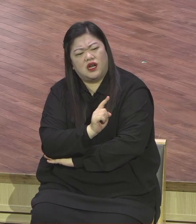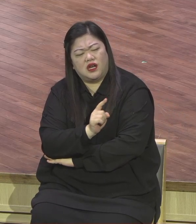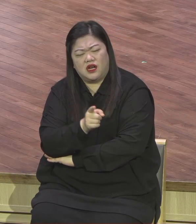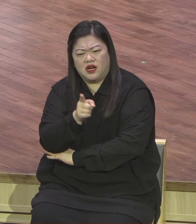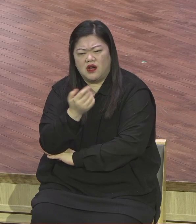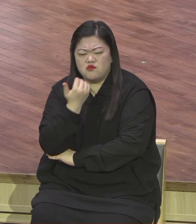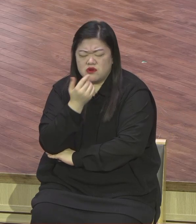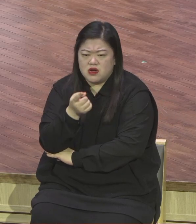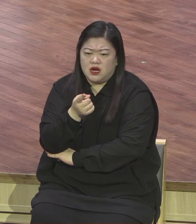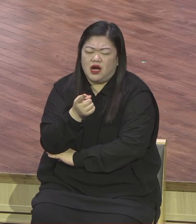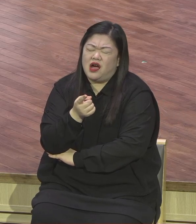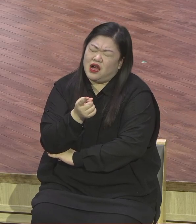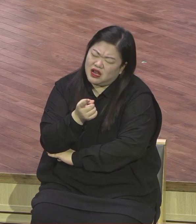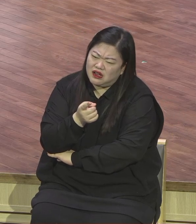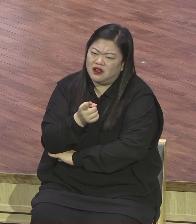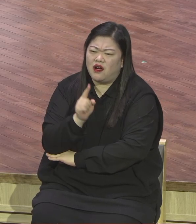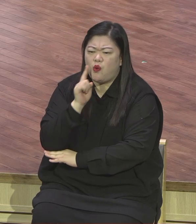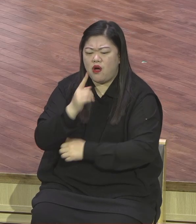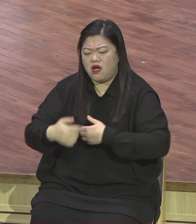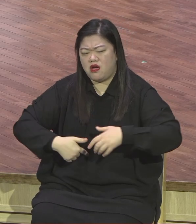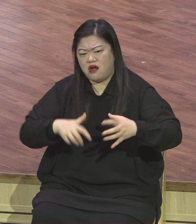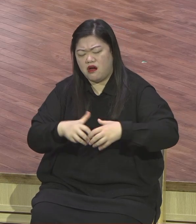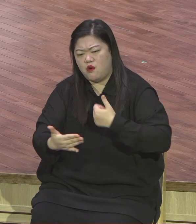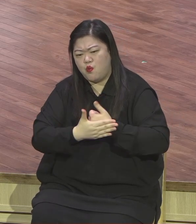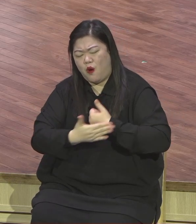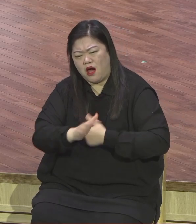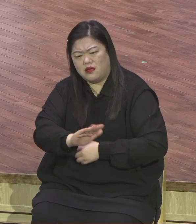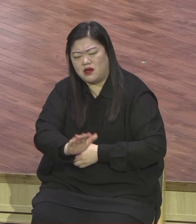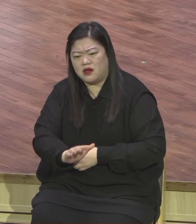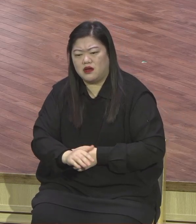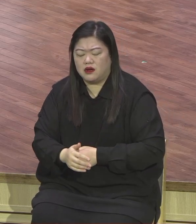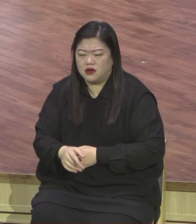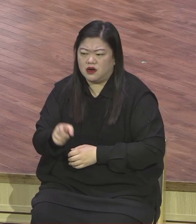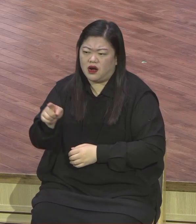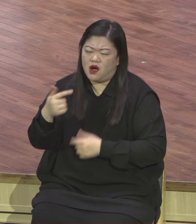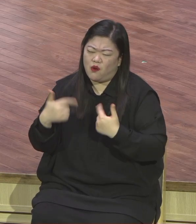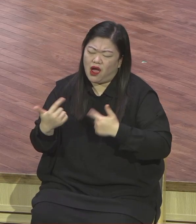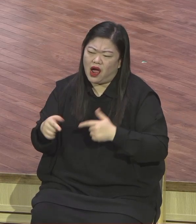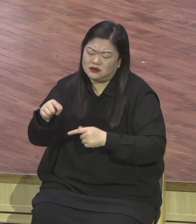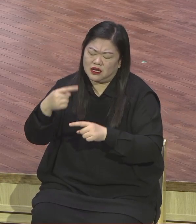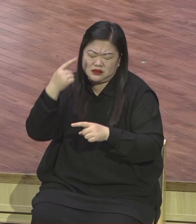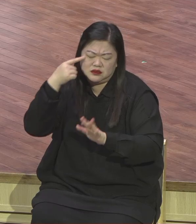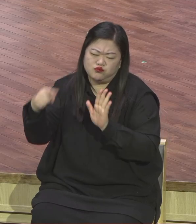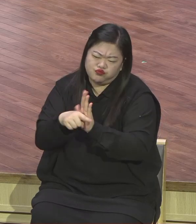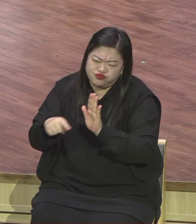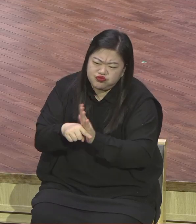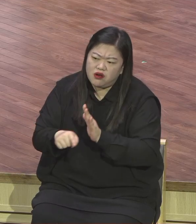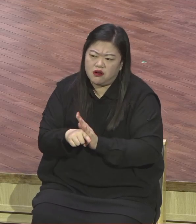왜 저렇게 협조를 안 할까 왜 저렇게 삐딱하게 나갈까